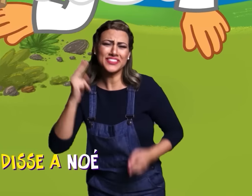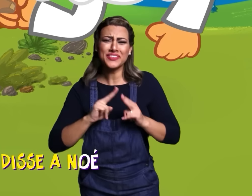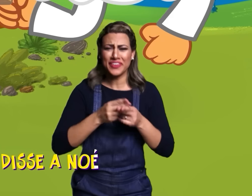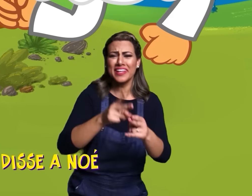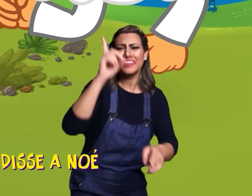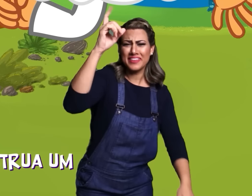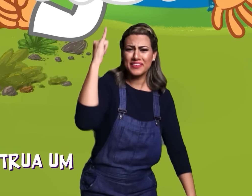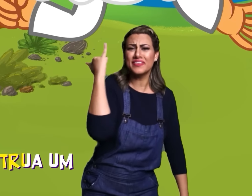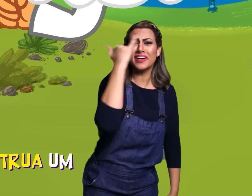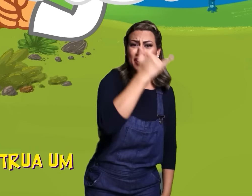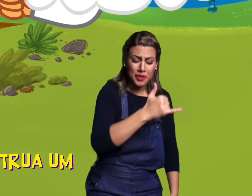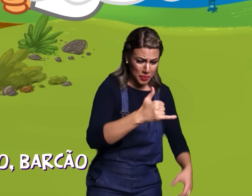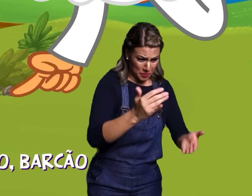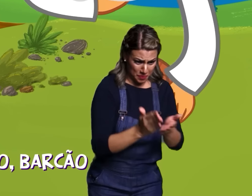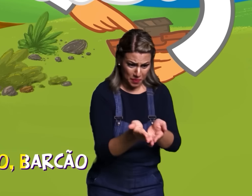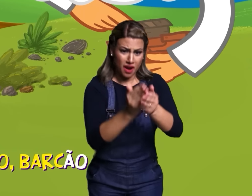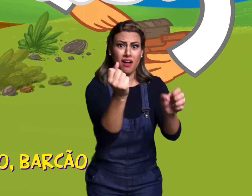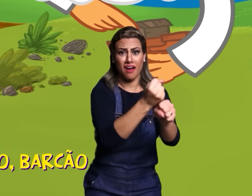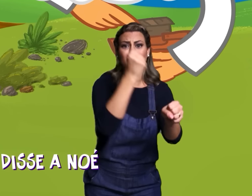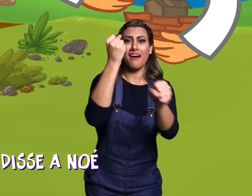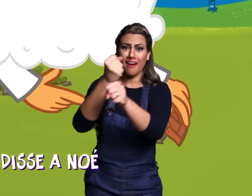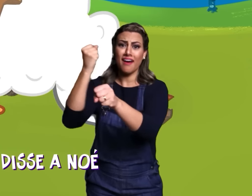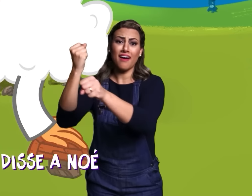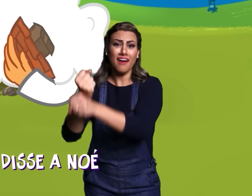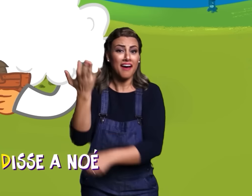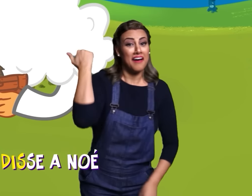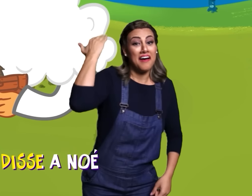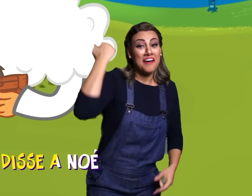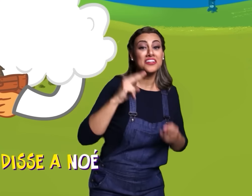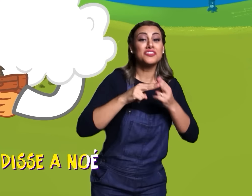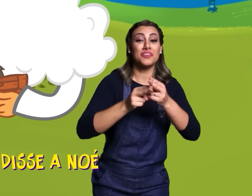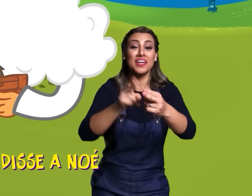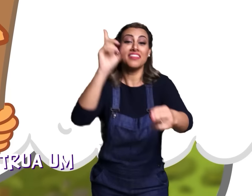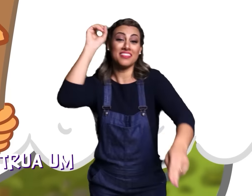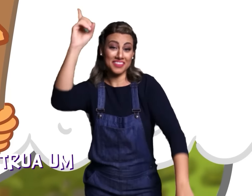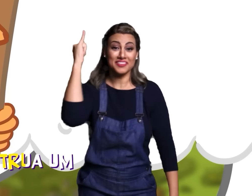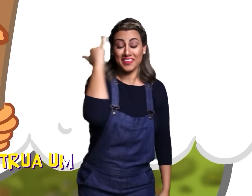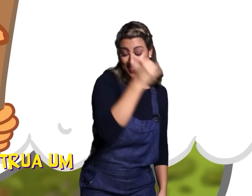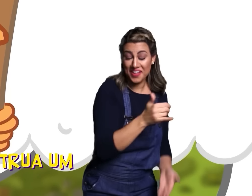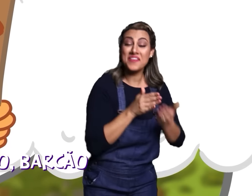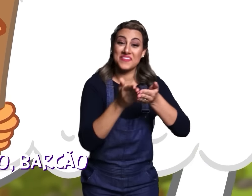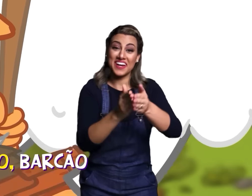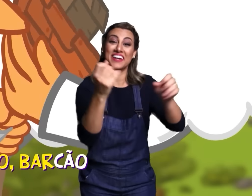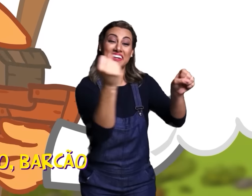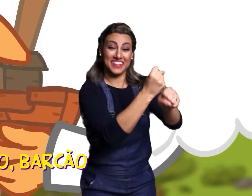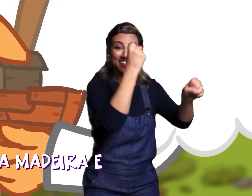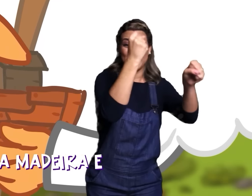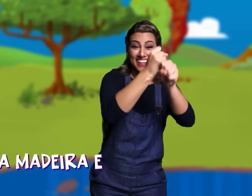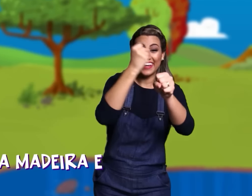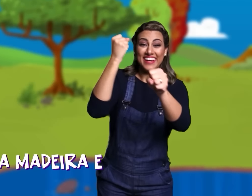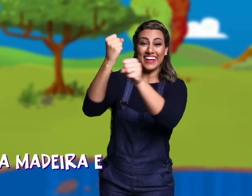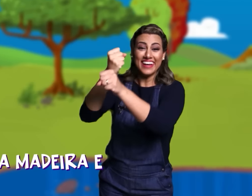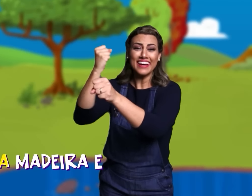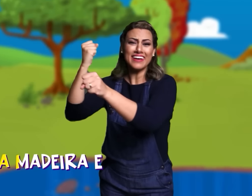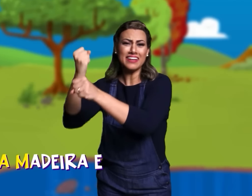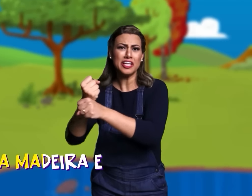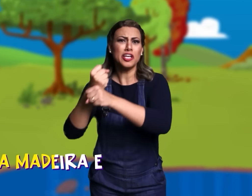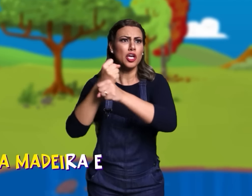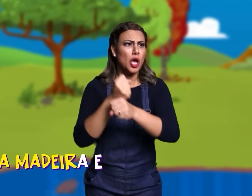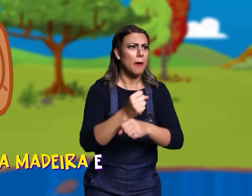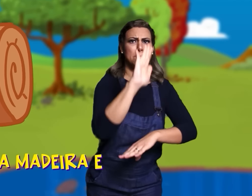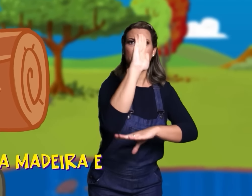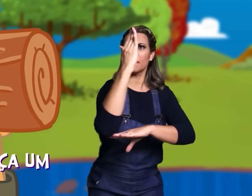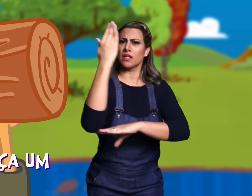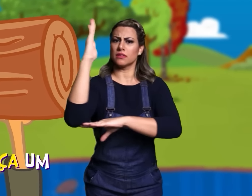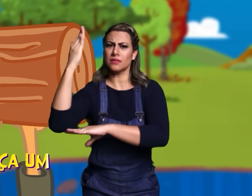a Noé, construa um barcão, barcão. Senhor disse a Noé, construa um barcão, barcão. Busque a madeira